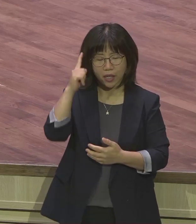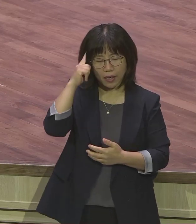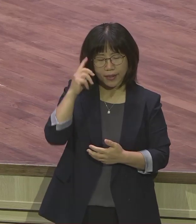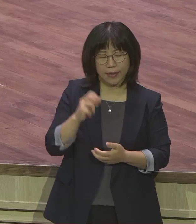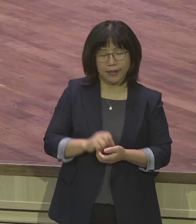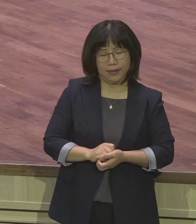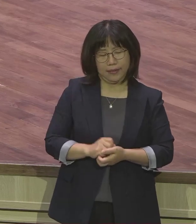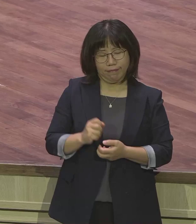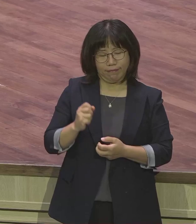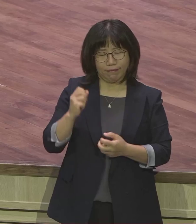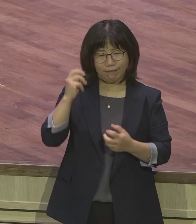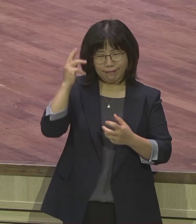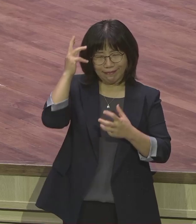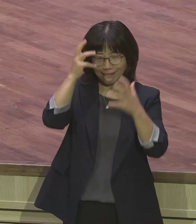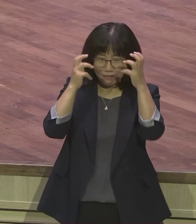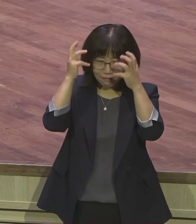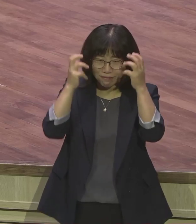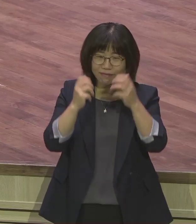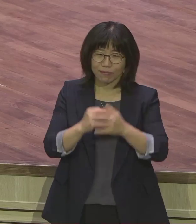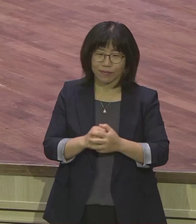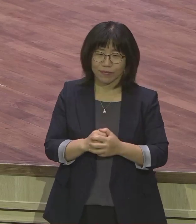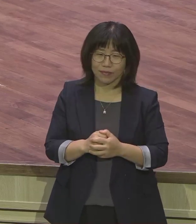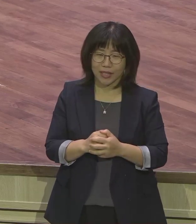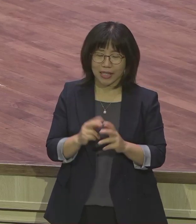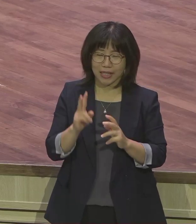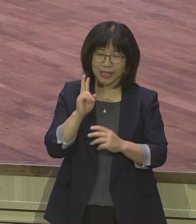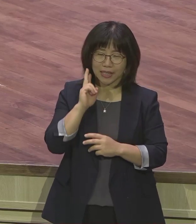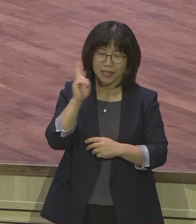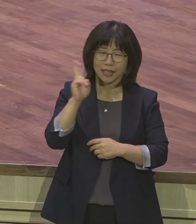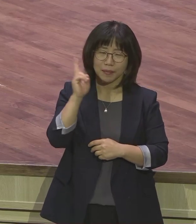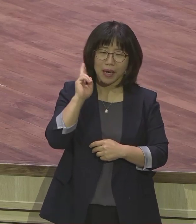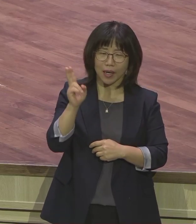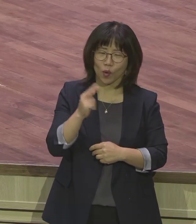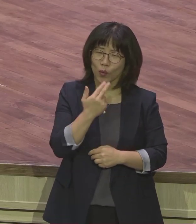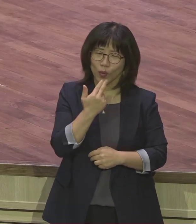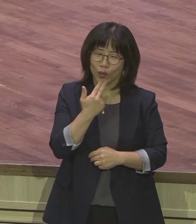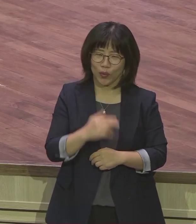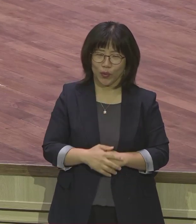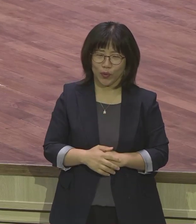다 이렇게 이발소가 깎은 머리가 아니에요.